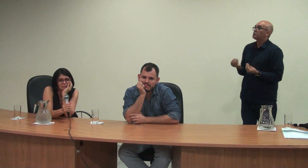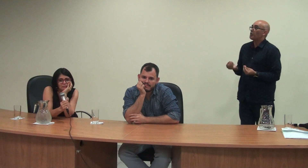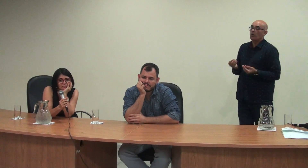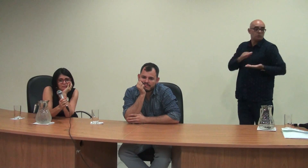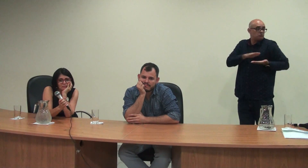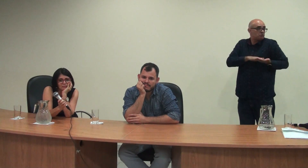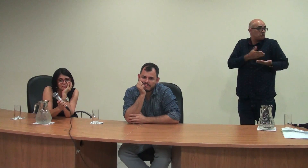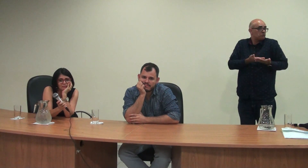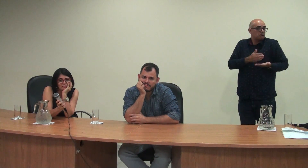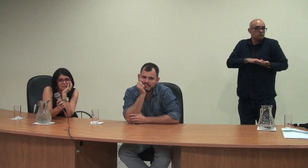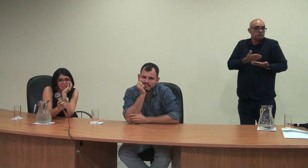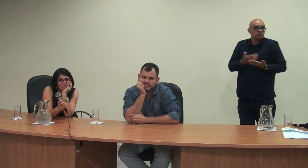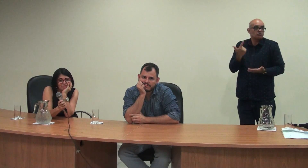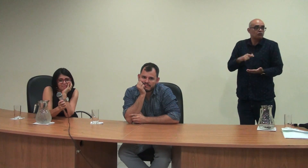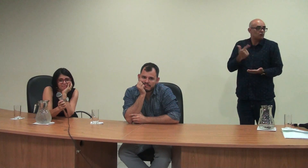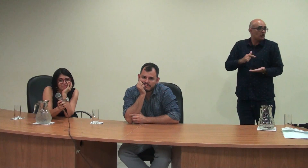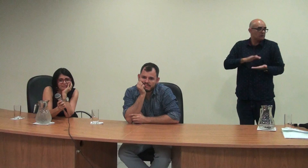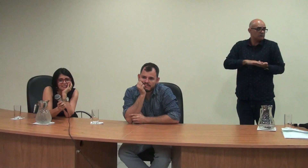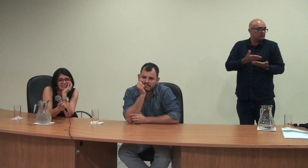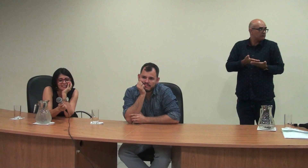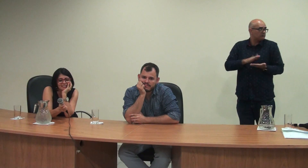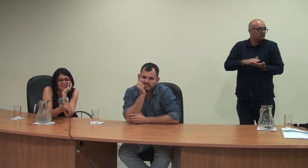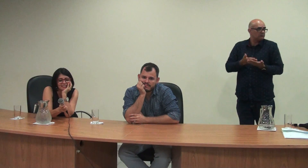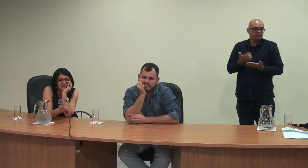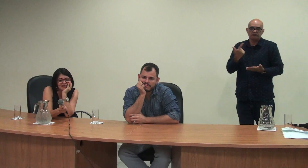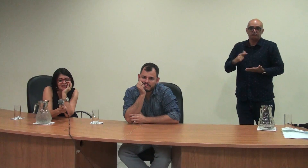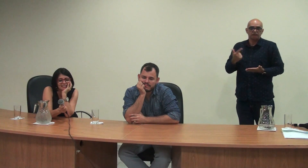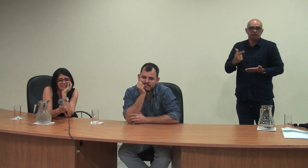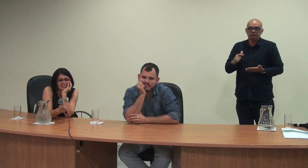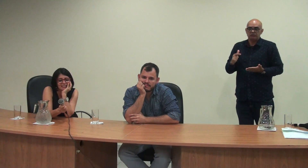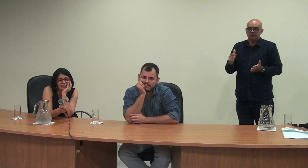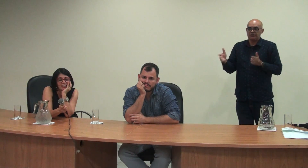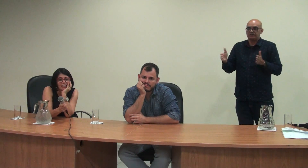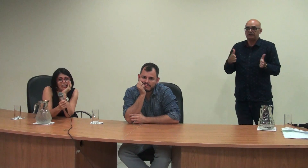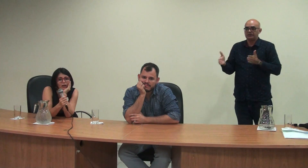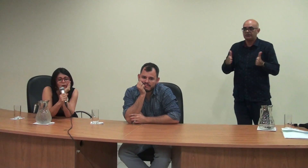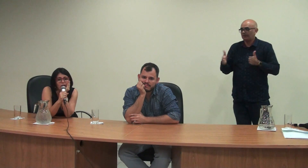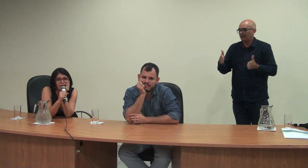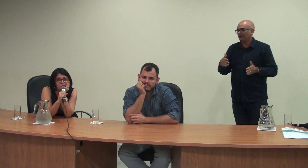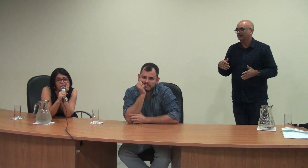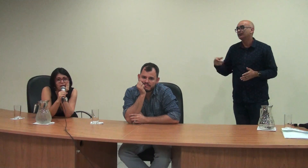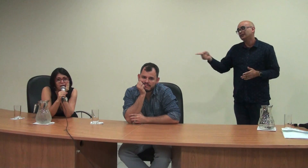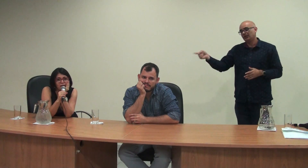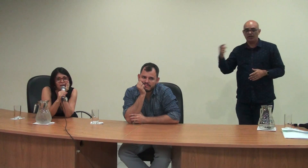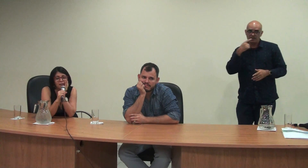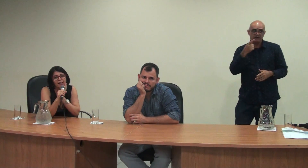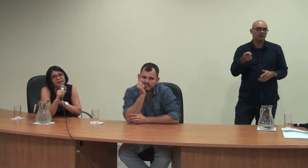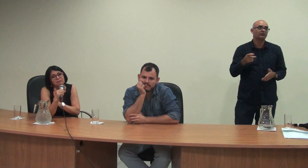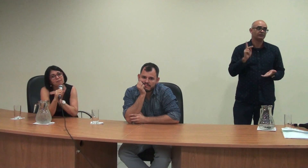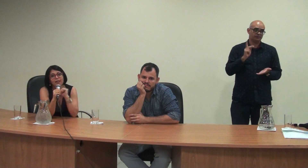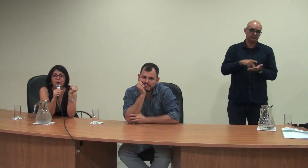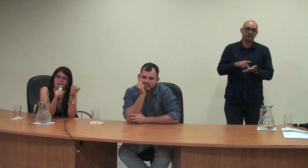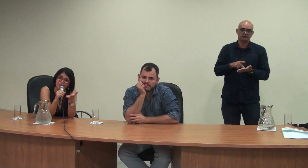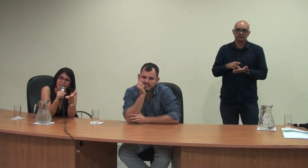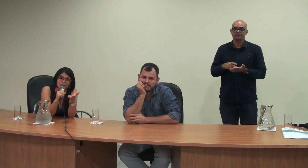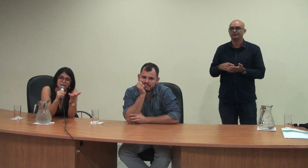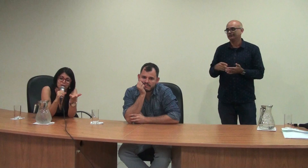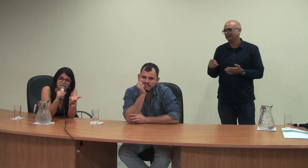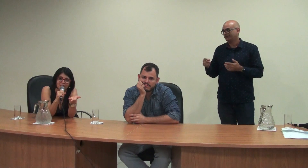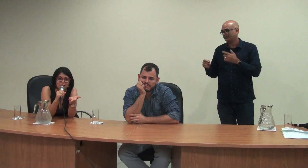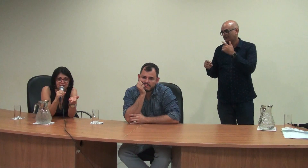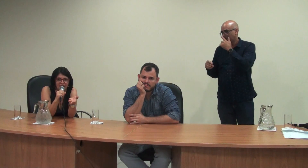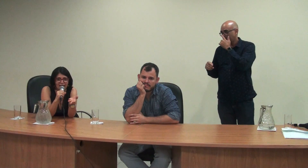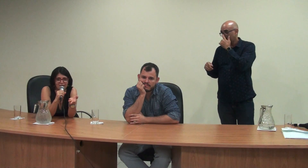um intérprete dentro do setor de turismo de Diamantina. Olha, eu já